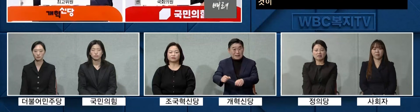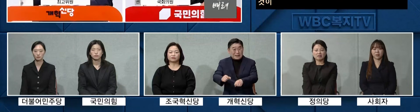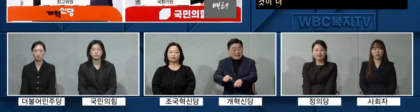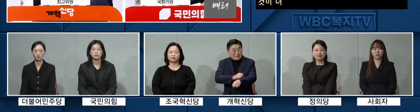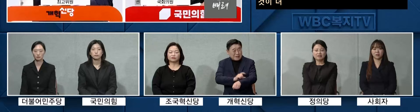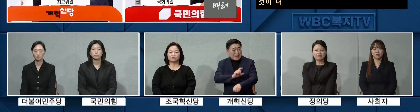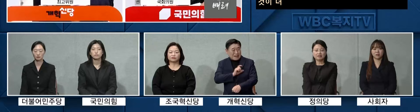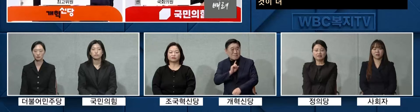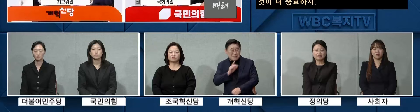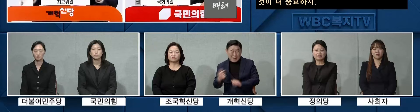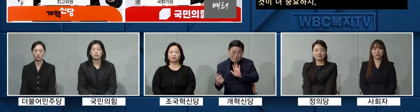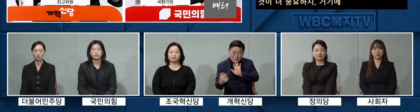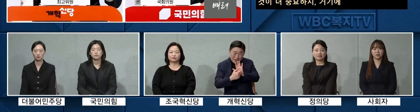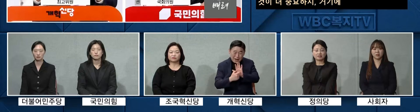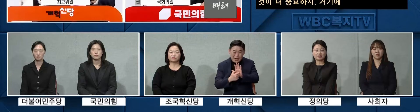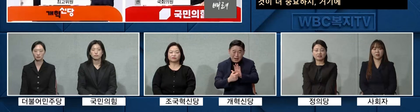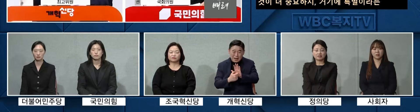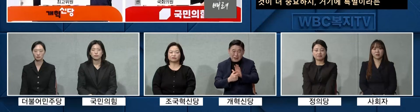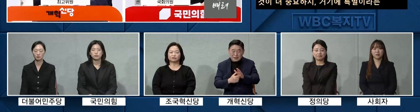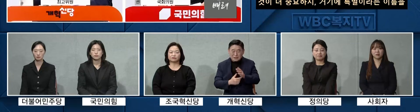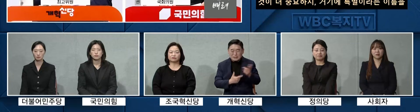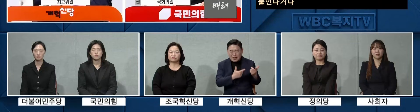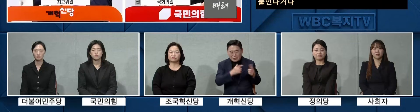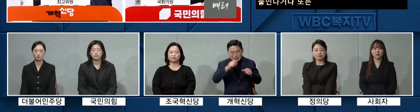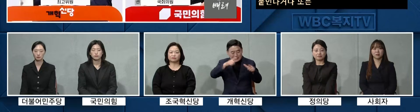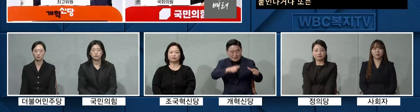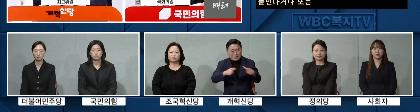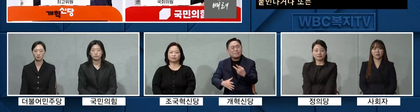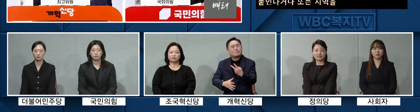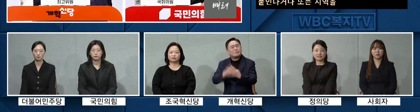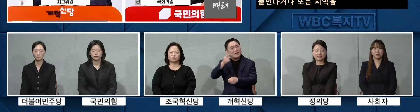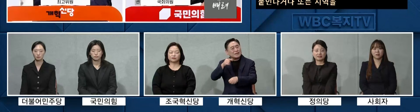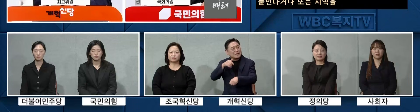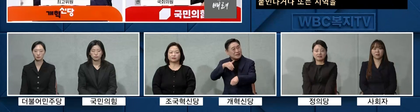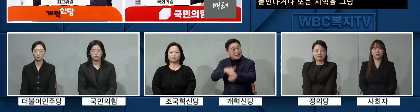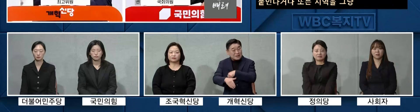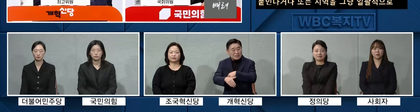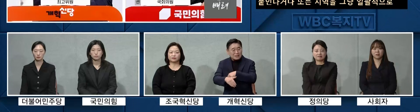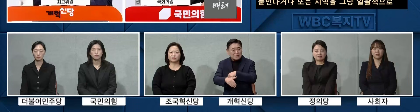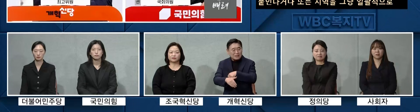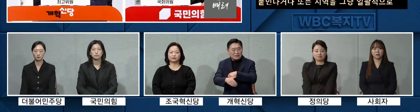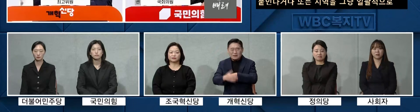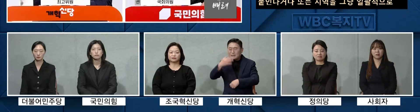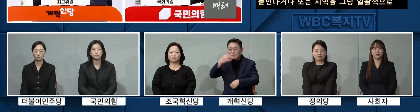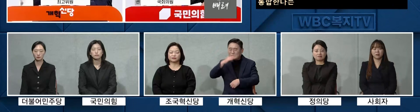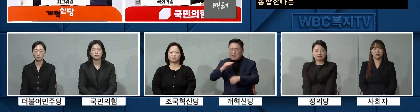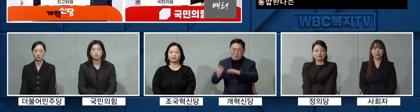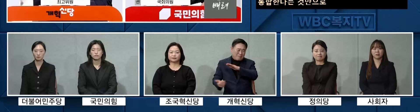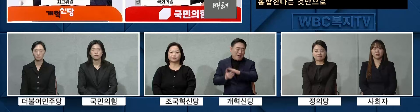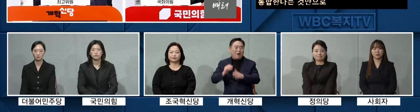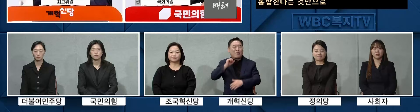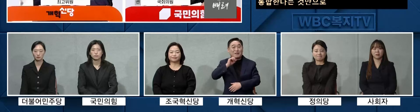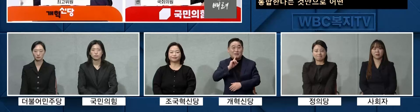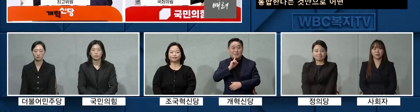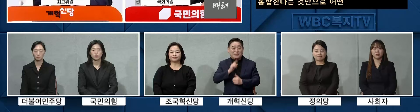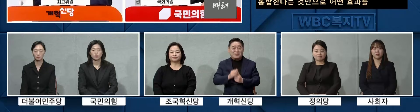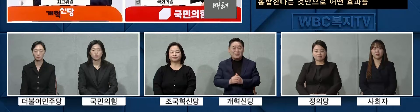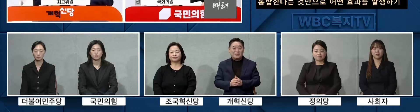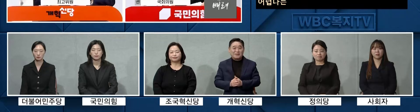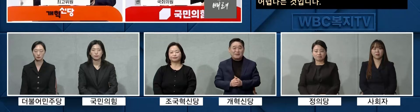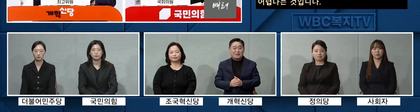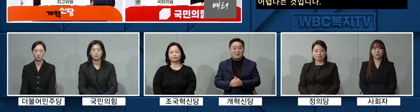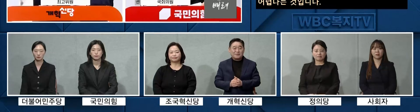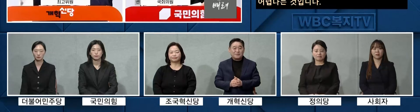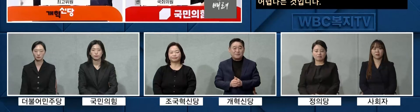이름을 붙인다거나 또는 지역을 그냥 일괄적으로 통합한다는 것만으로 어떤 효과를 발생하기 어렵다라는 것입니다.